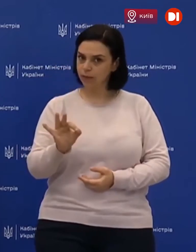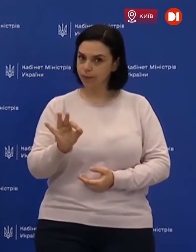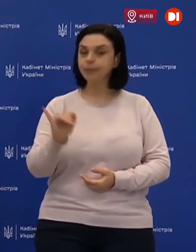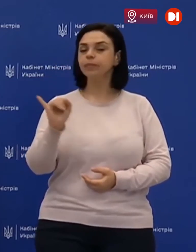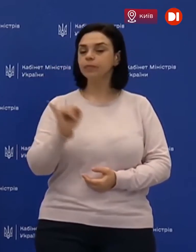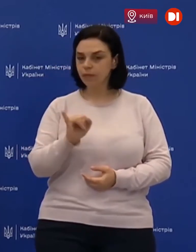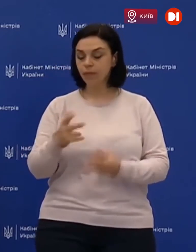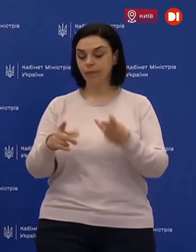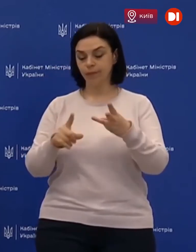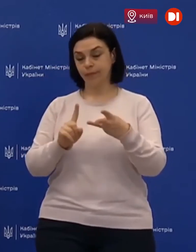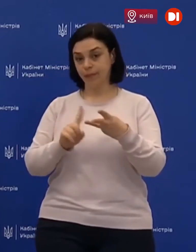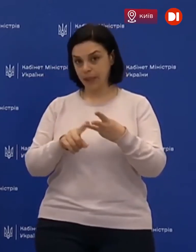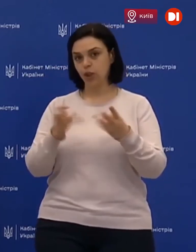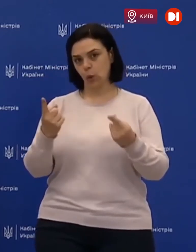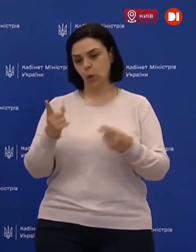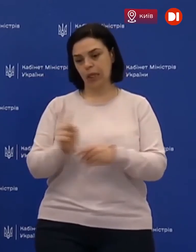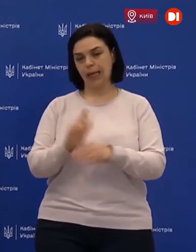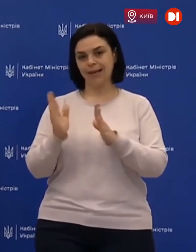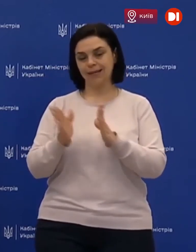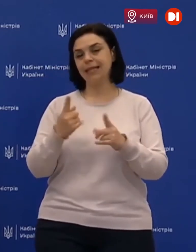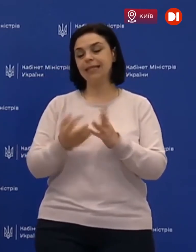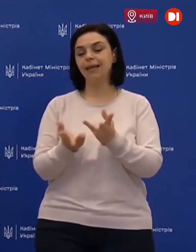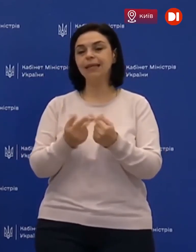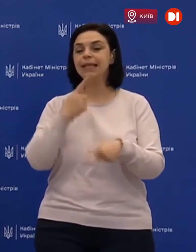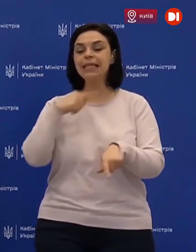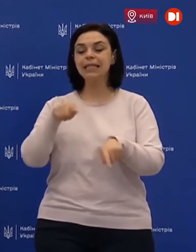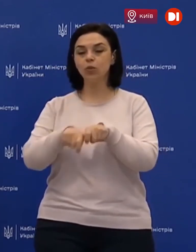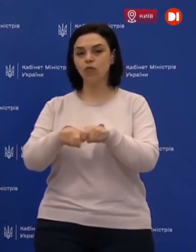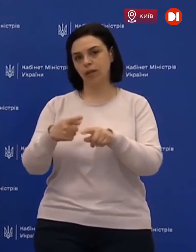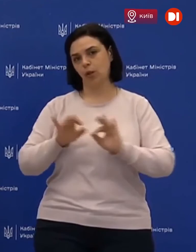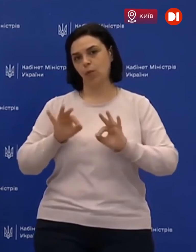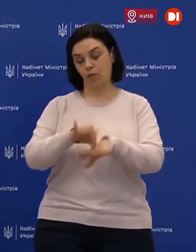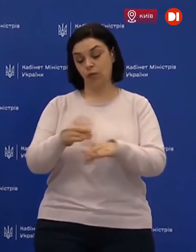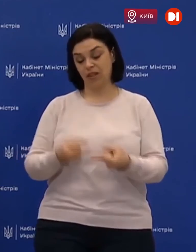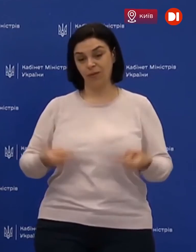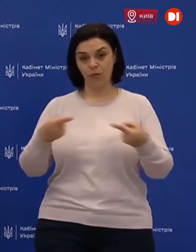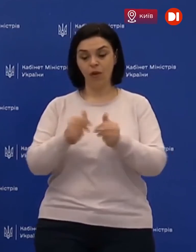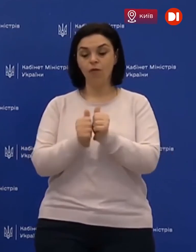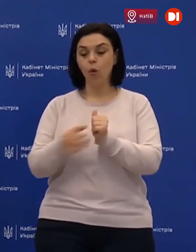І ще один критерій – це кількість тестувань, які проводяться відповідно